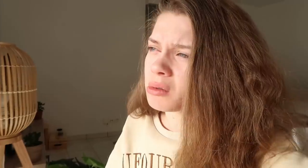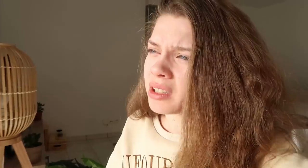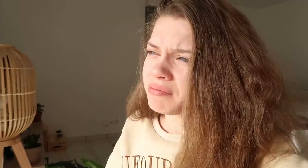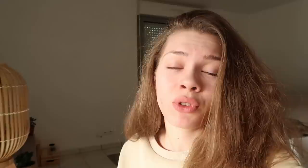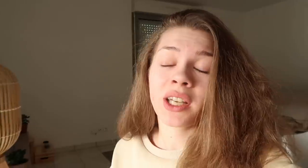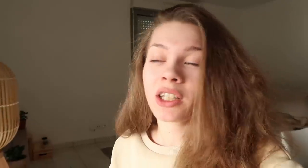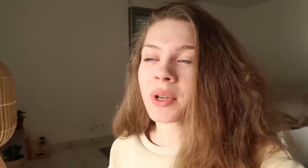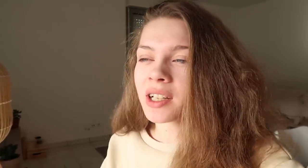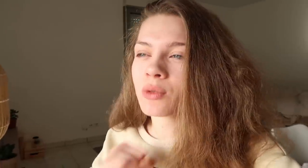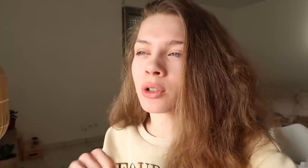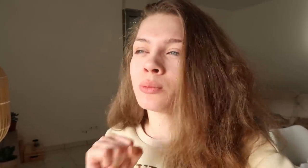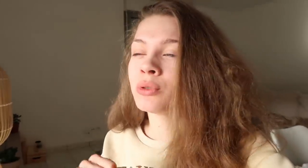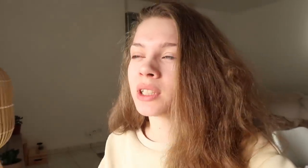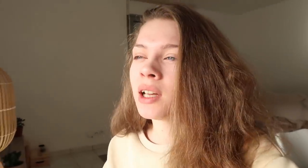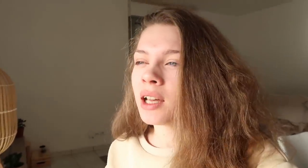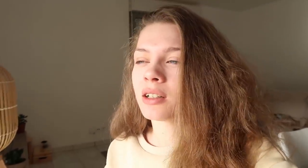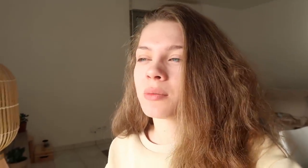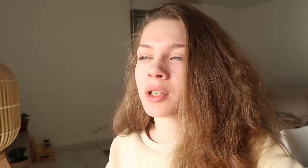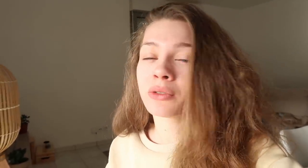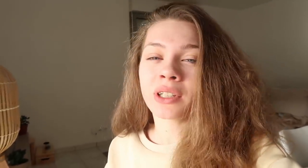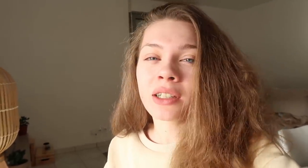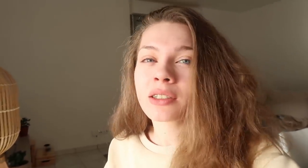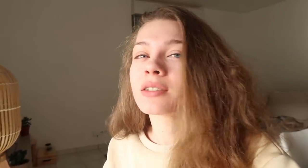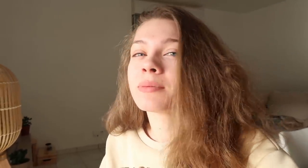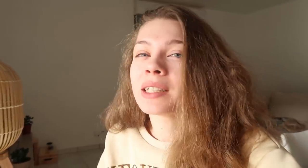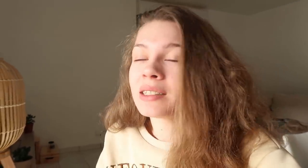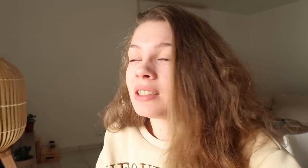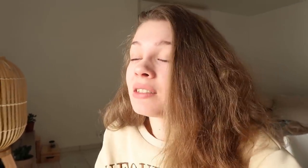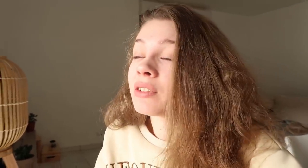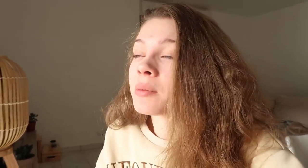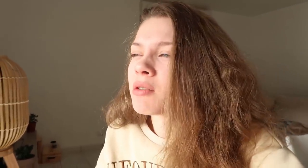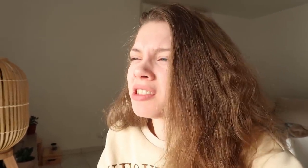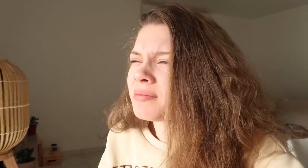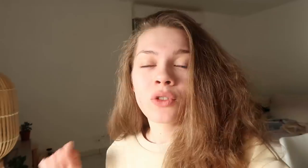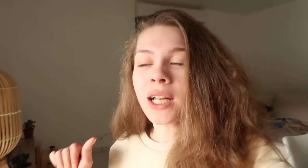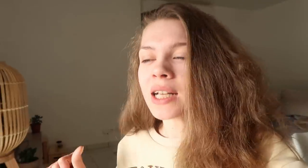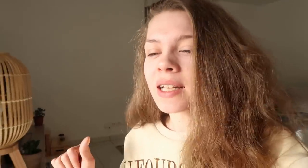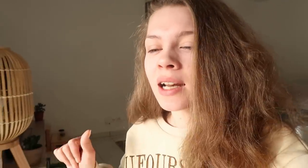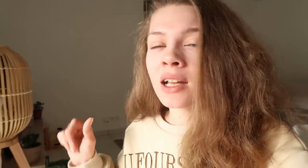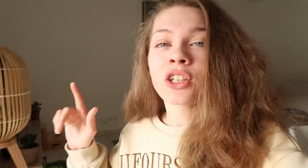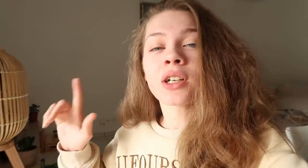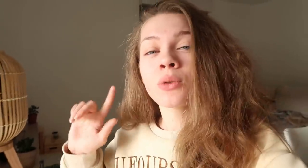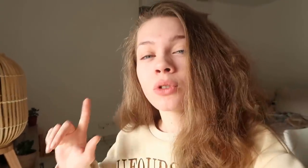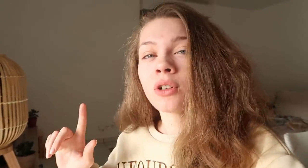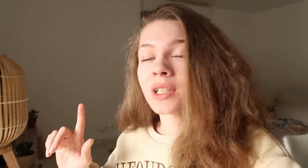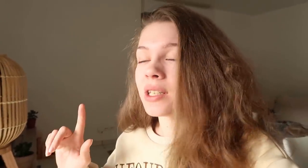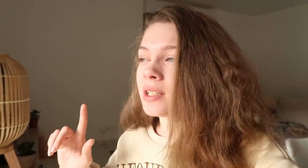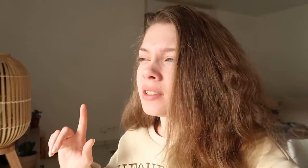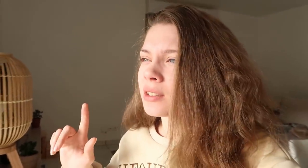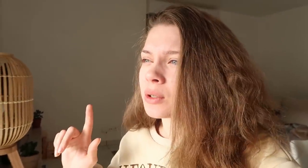dégoûtée. Je voulais y aller ce matin histoire de me bouger, mais au final, c'est fermé quoi. Donc je vais aller à la salle, j'ai un cours de langue des signes